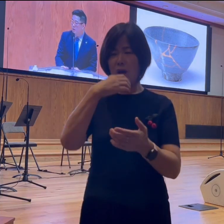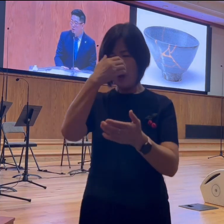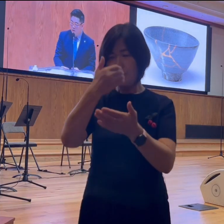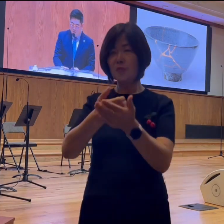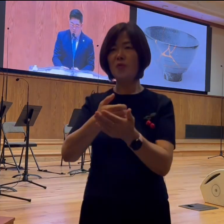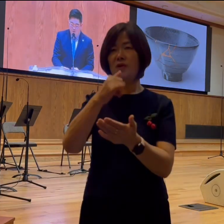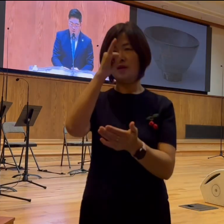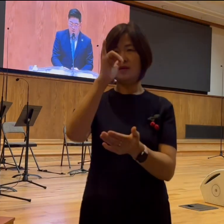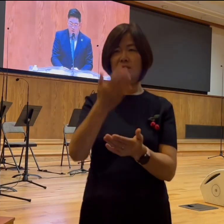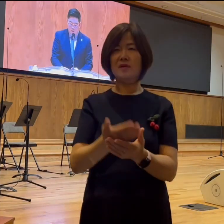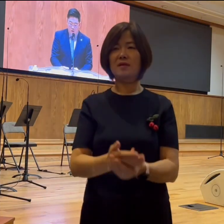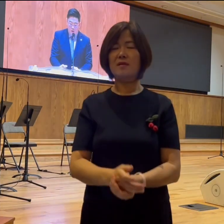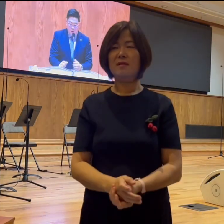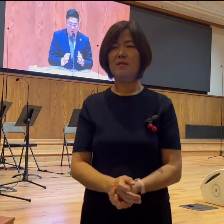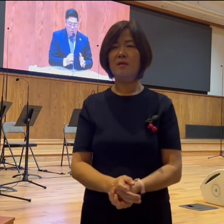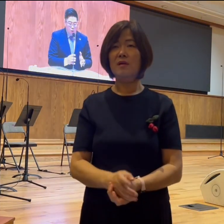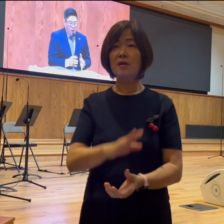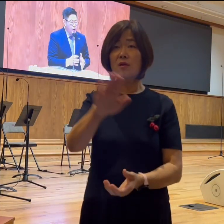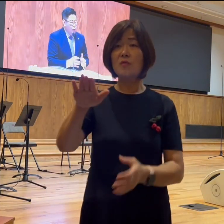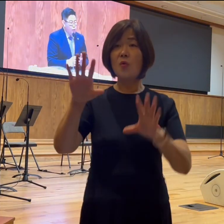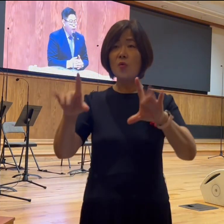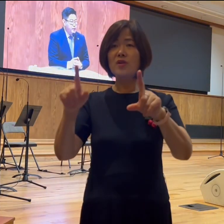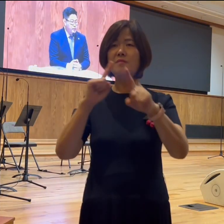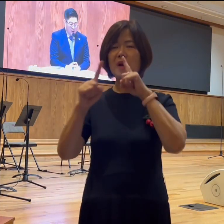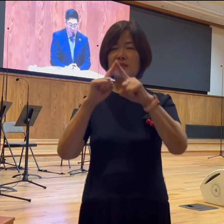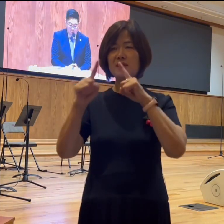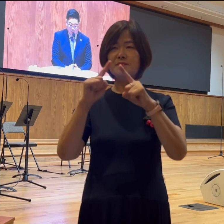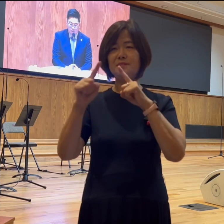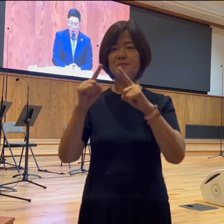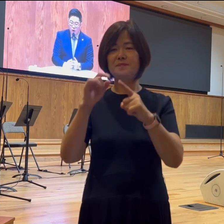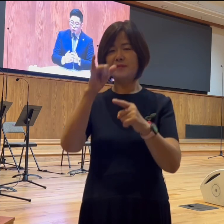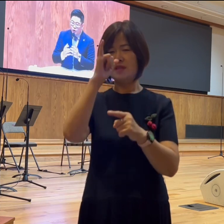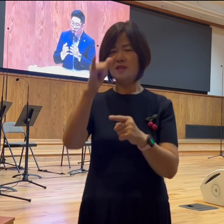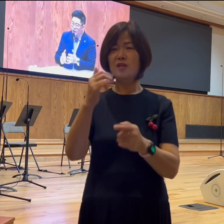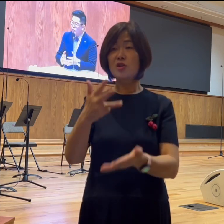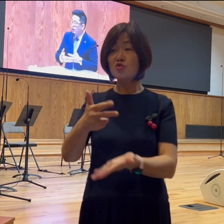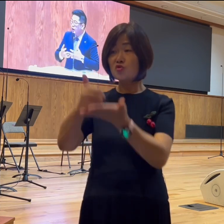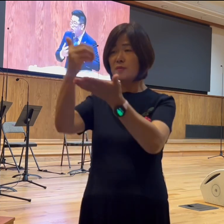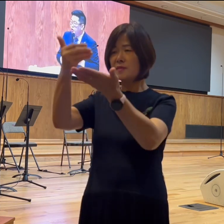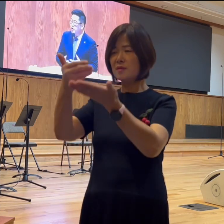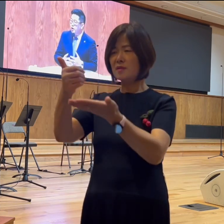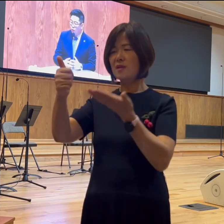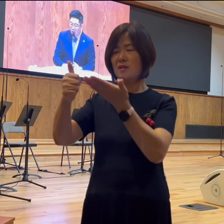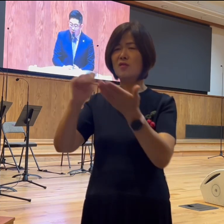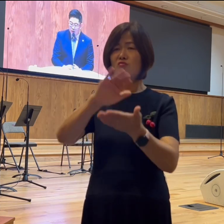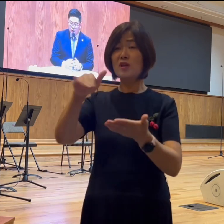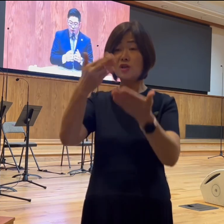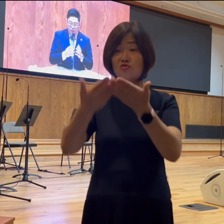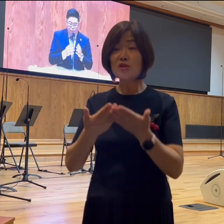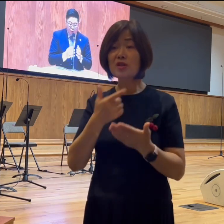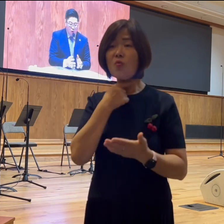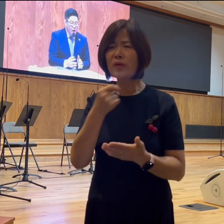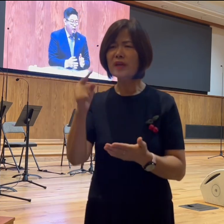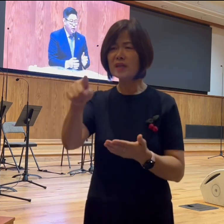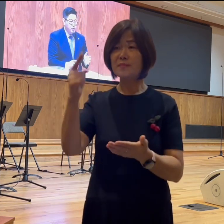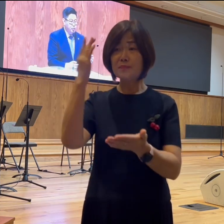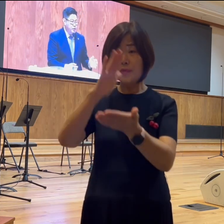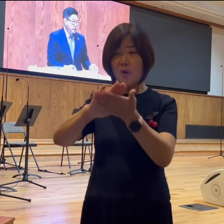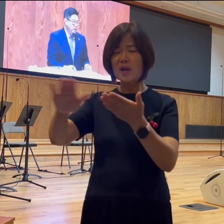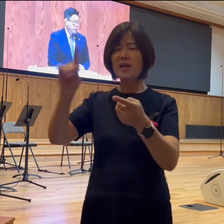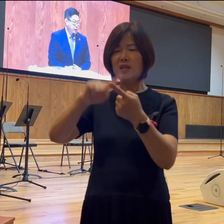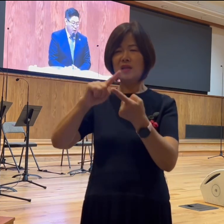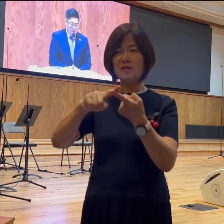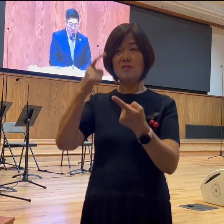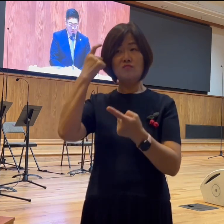감동적이더라고요. 근데 여러분, 오늘 이 본문 말씀에 나오는 주님께서 우리에게 주시기 원하시는 그 평안에 대해서